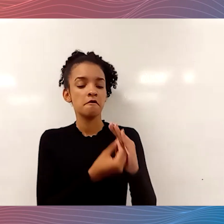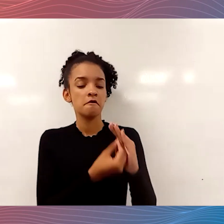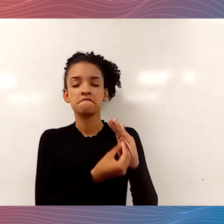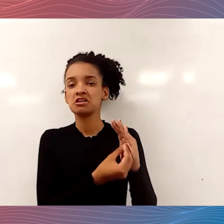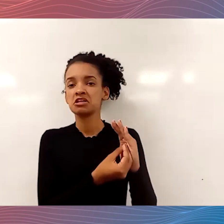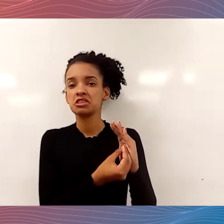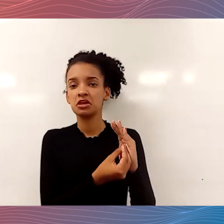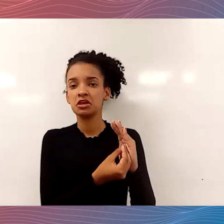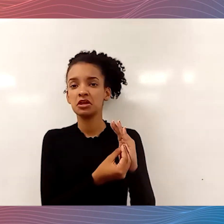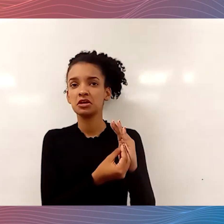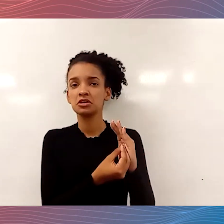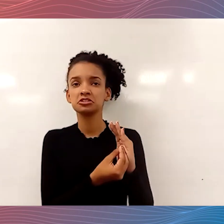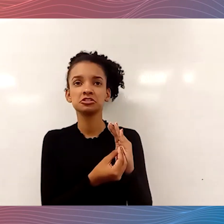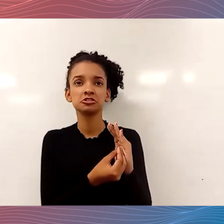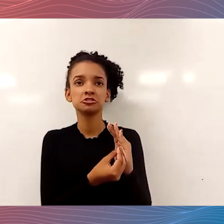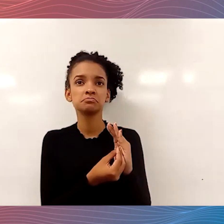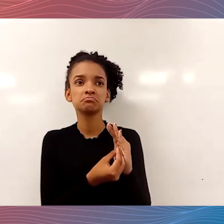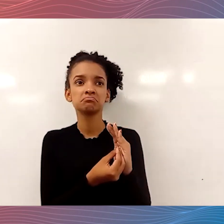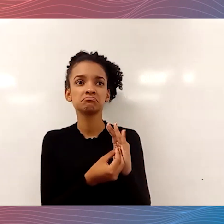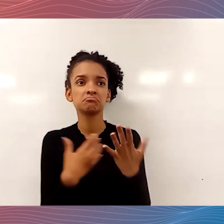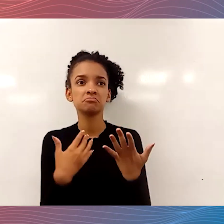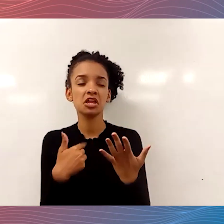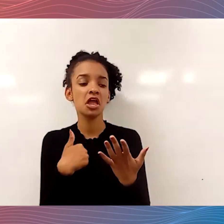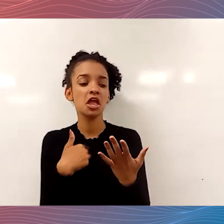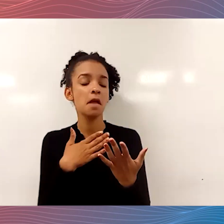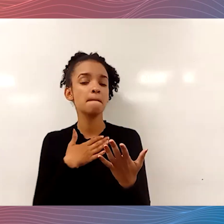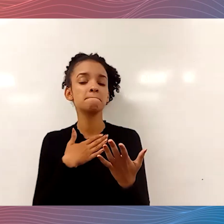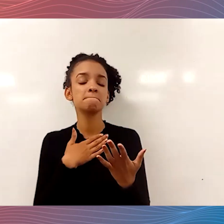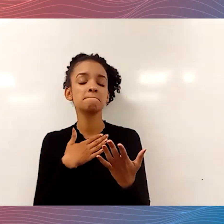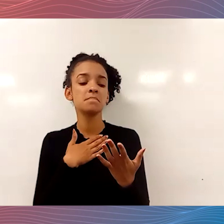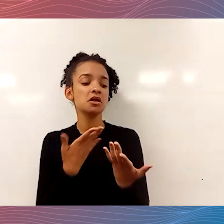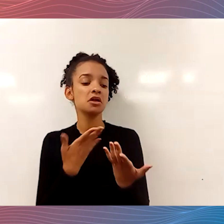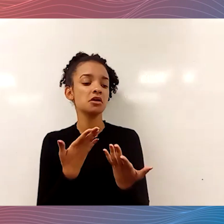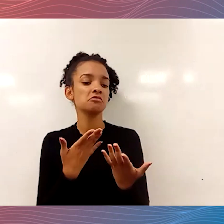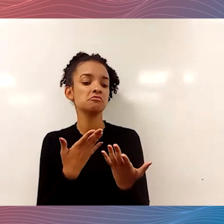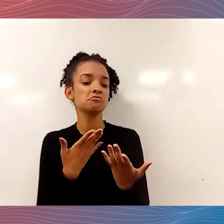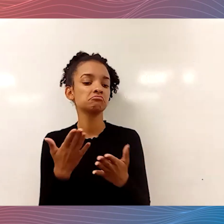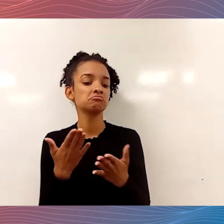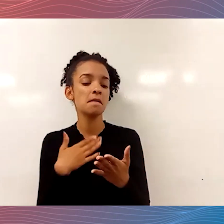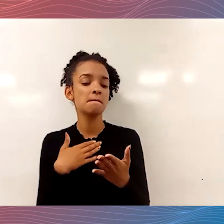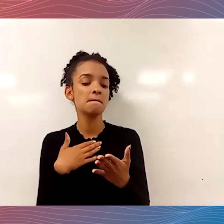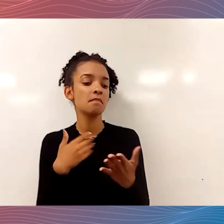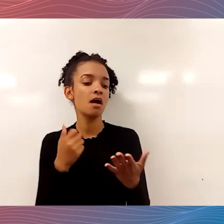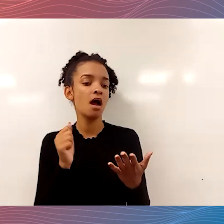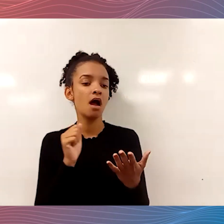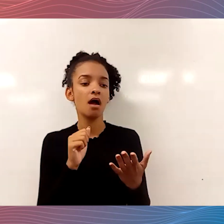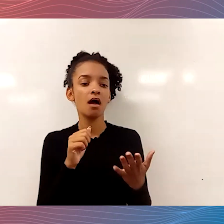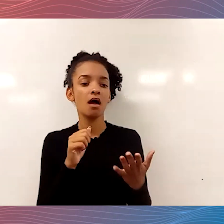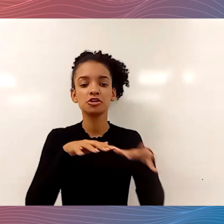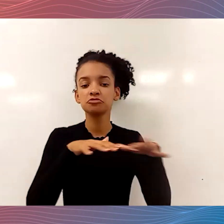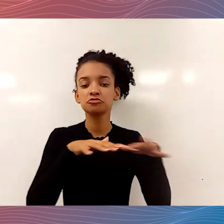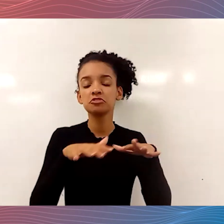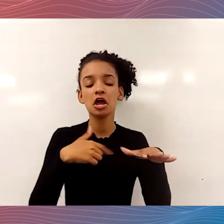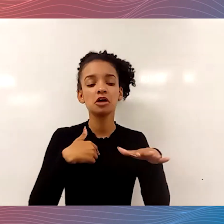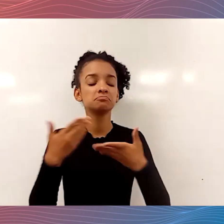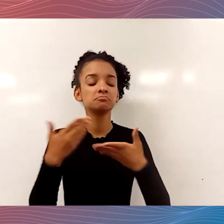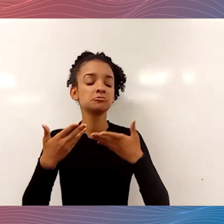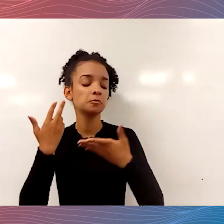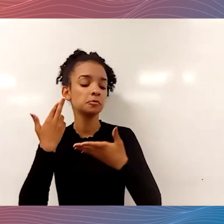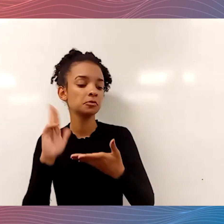direção, não é isso? Eu tenho minhas movimentações, atividade, servindo ao Senhor, né? E o Espírito tem